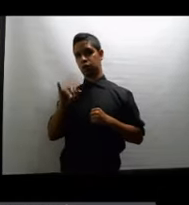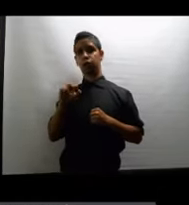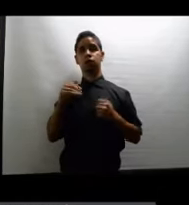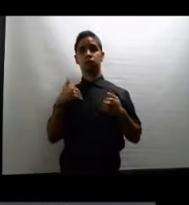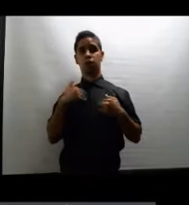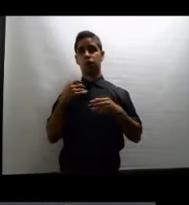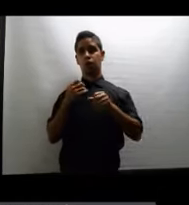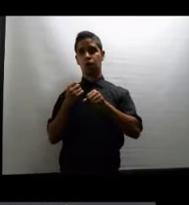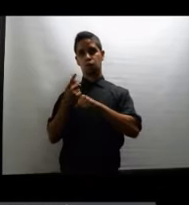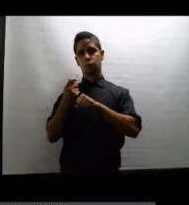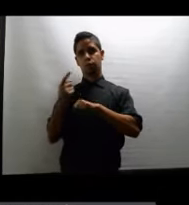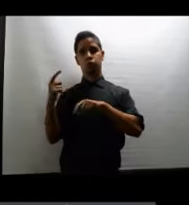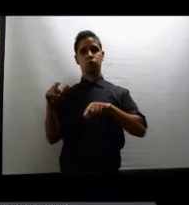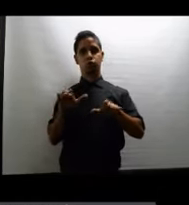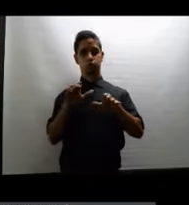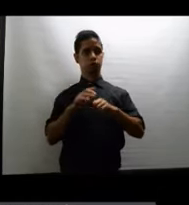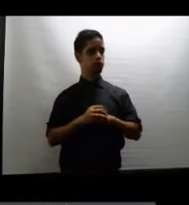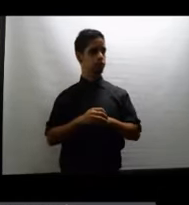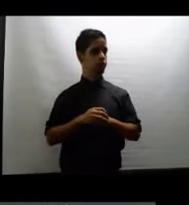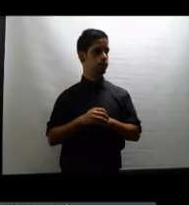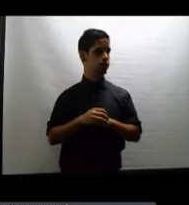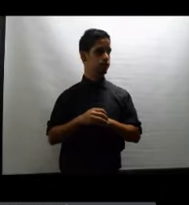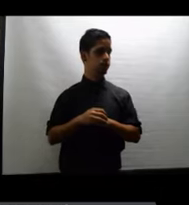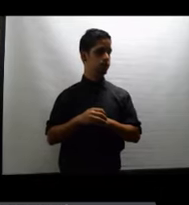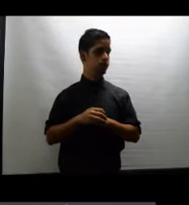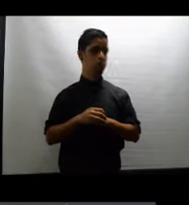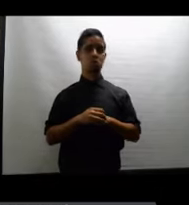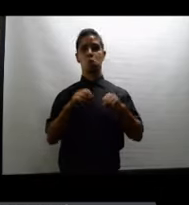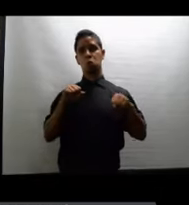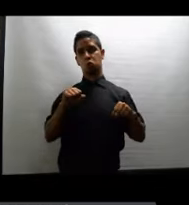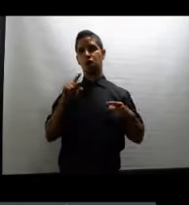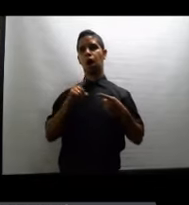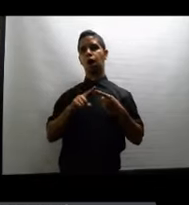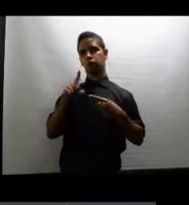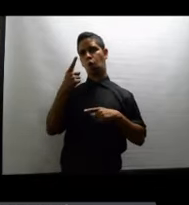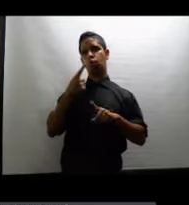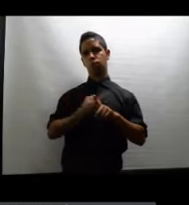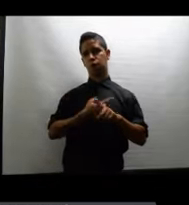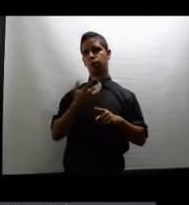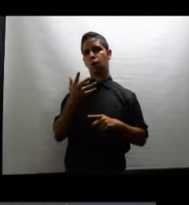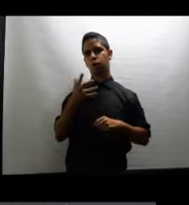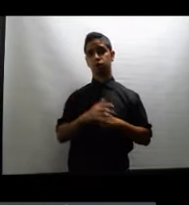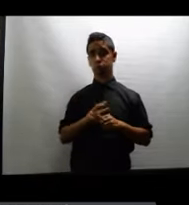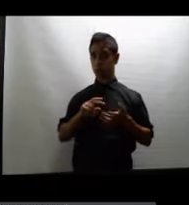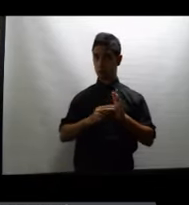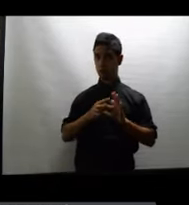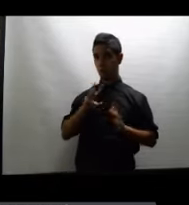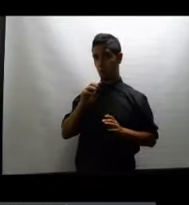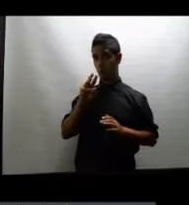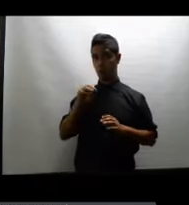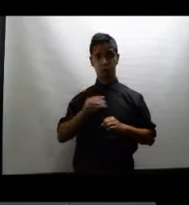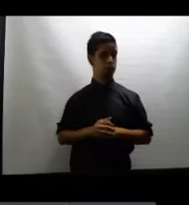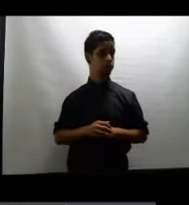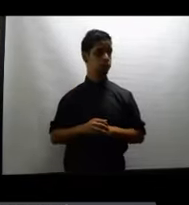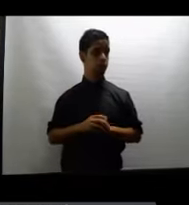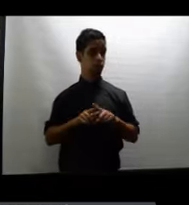anualmente venía. Pero esas temporadas largas, pues como de un mes. Llegaba a tener un mes, sí. Wow. O sea, no porque un mes, seis